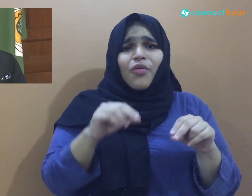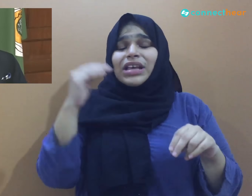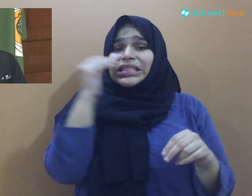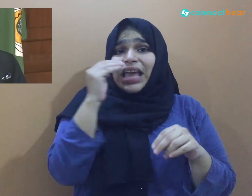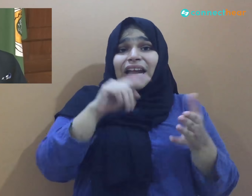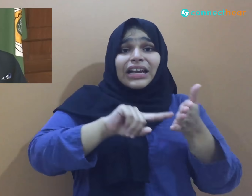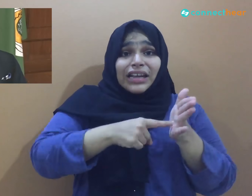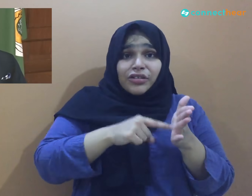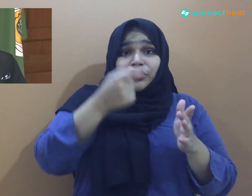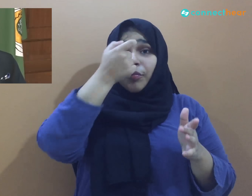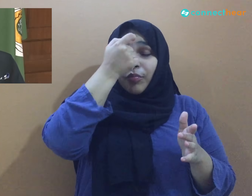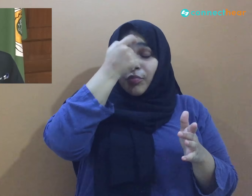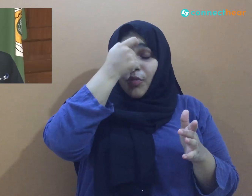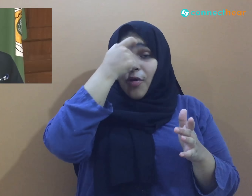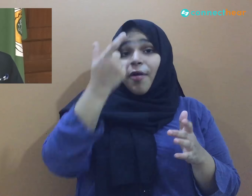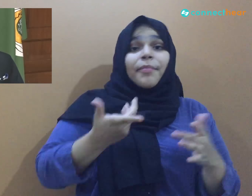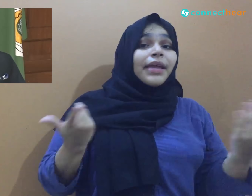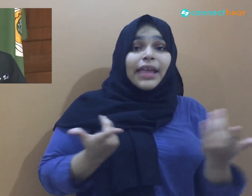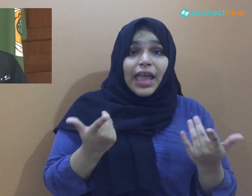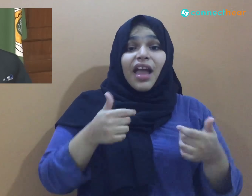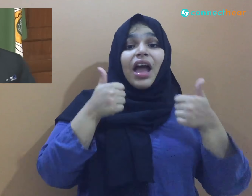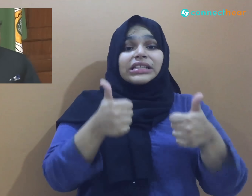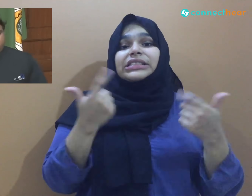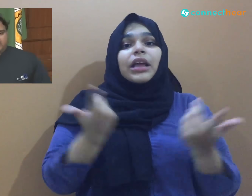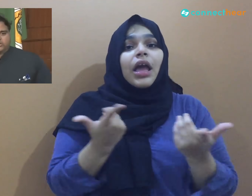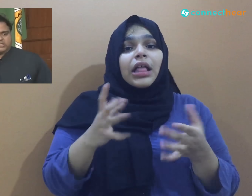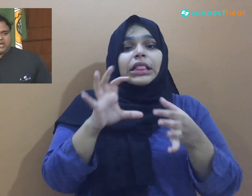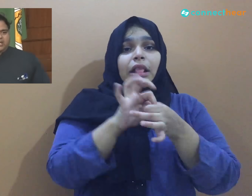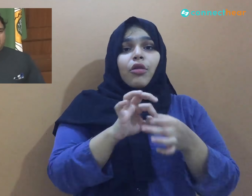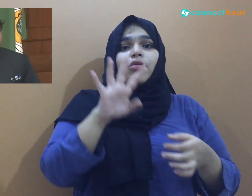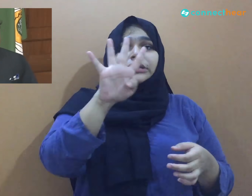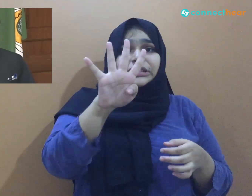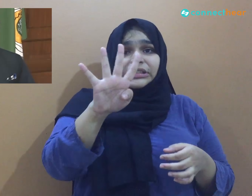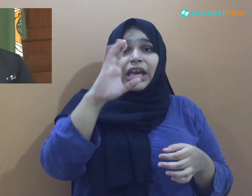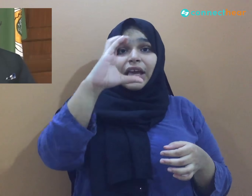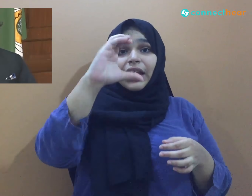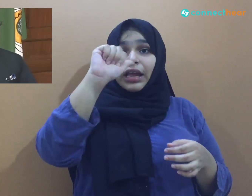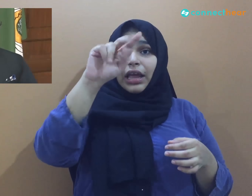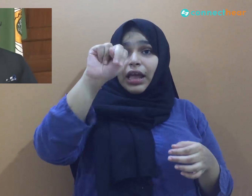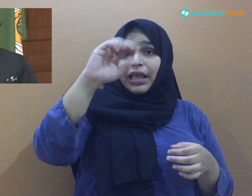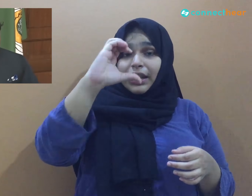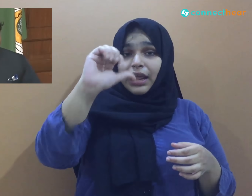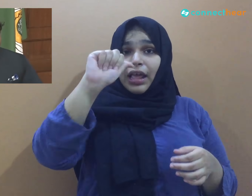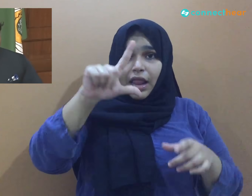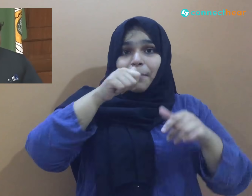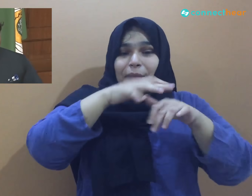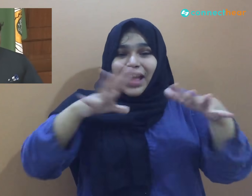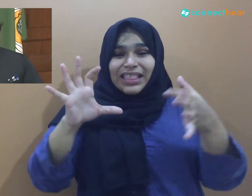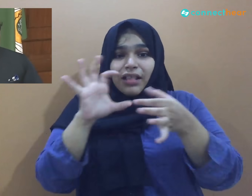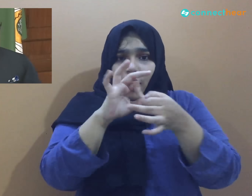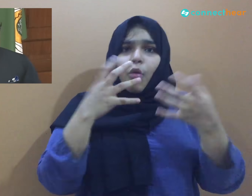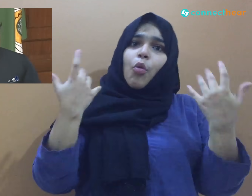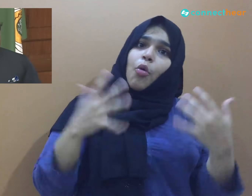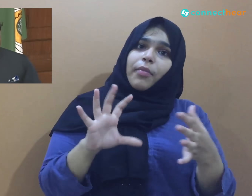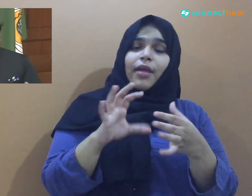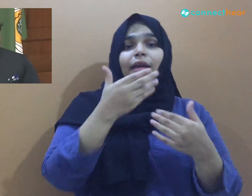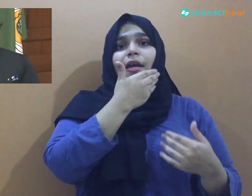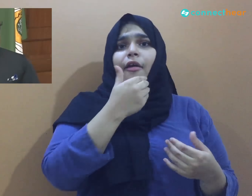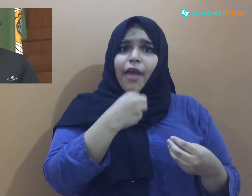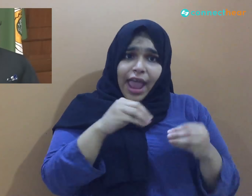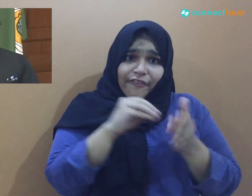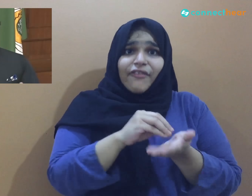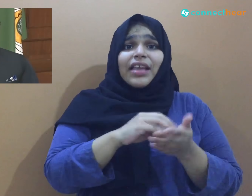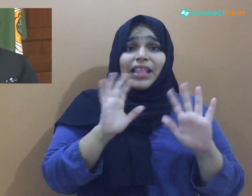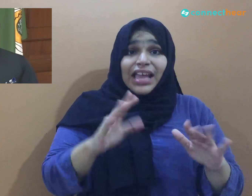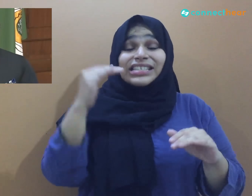سائنس اینڈ ٹیکنالوجی میں پرابلم کہہ لیں یا اچھائی یہ ہے کہ یہ تو 4 کنال کے اوپر جو ہے وہ آپ جو مرضی کر لیں. تو اس لیے ہمارے ریکویسٹ